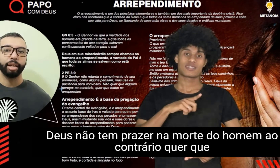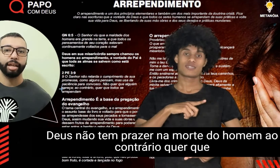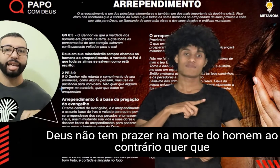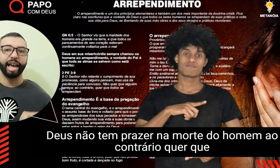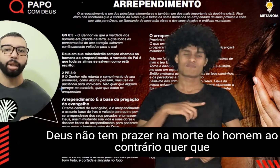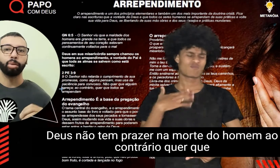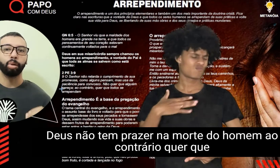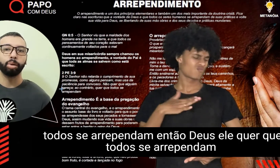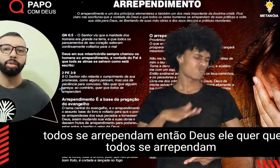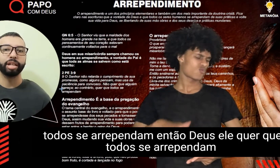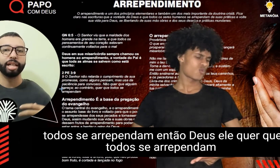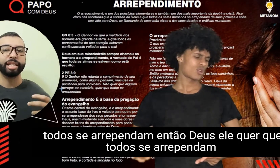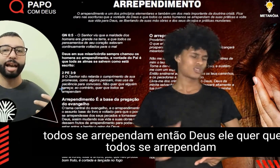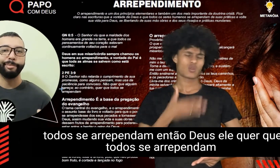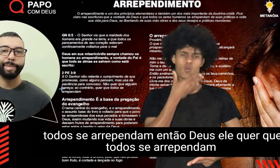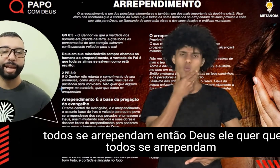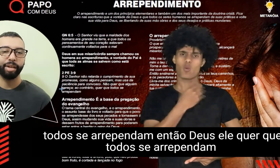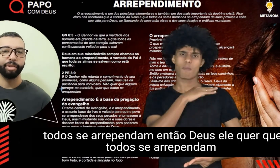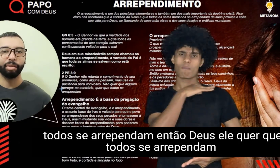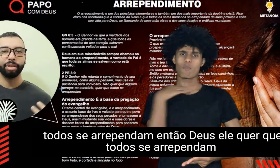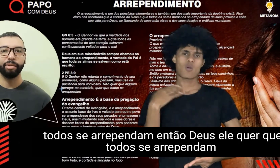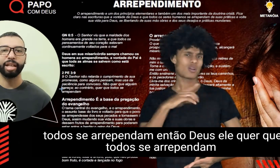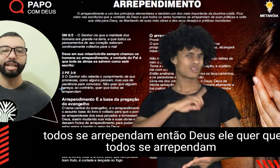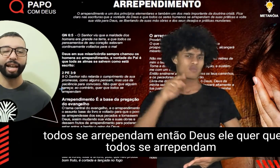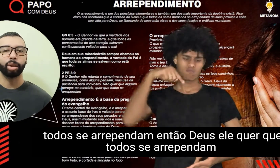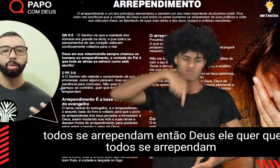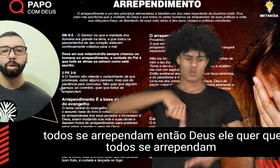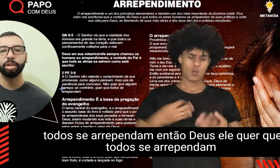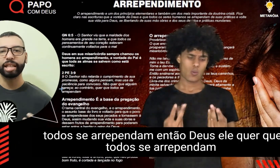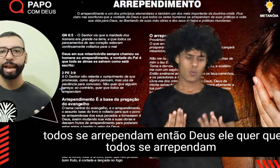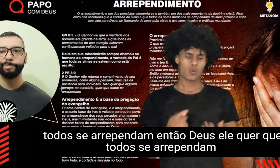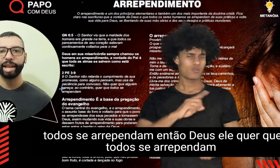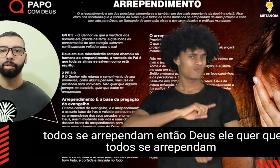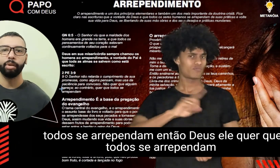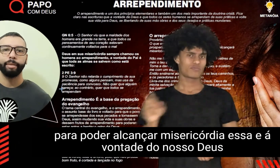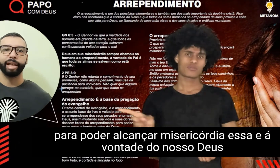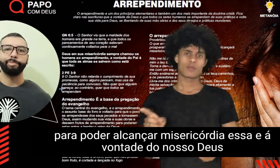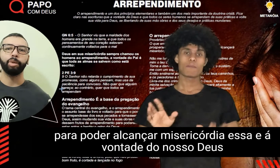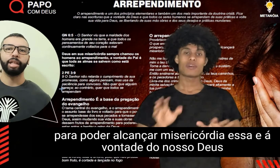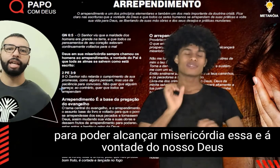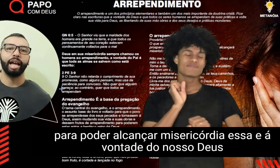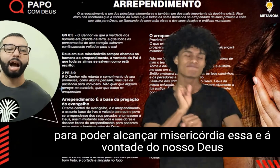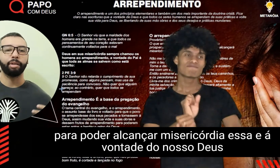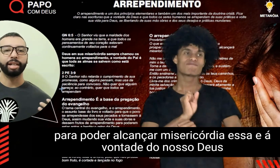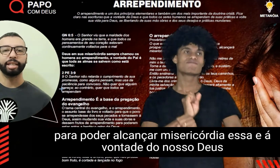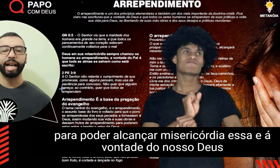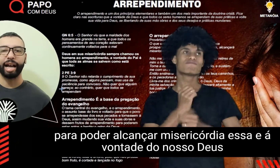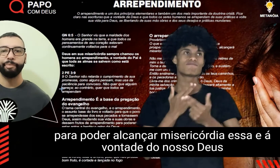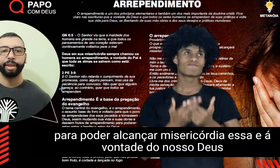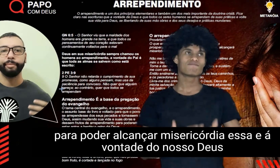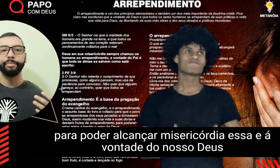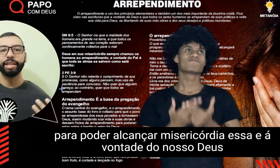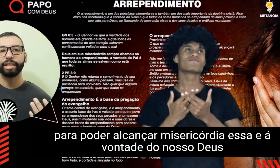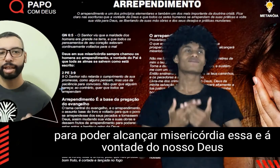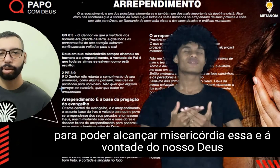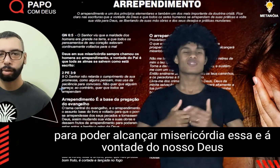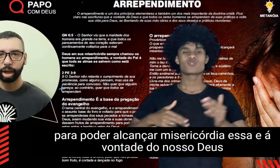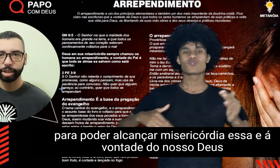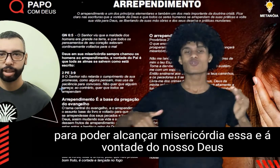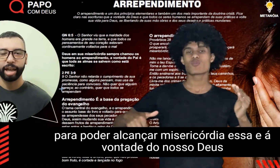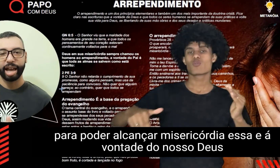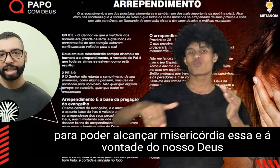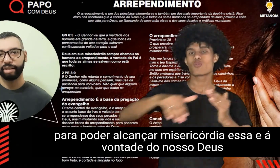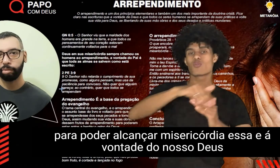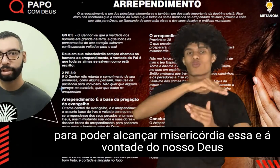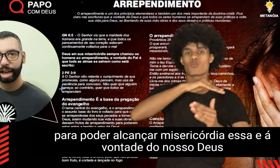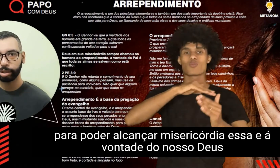contrário, quer que todos se arrependam. Então Deus ele quer que todos se arrependam para poder alcançar